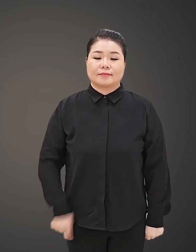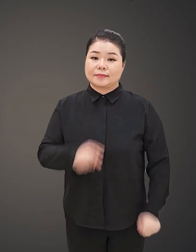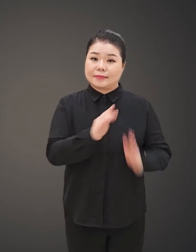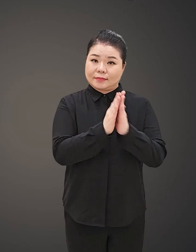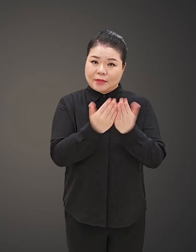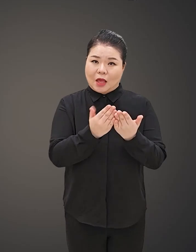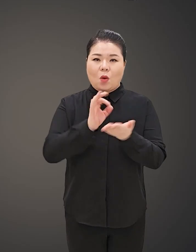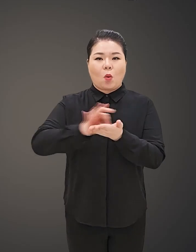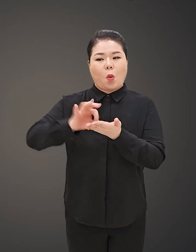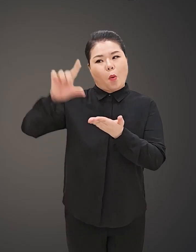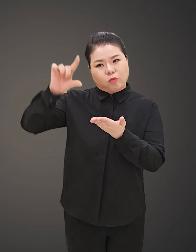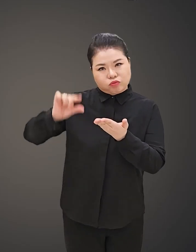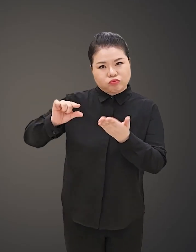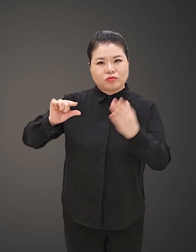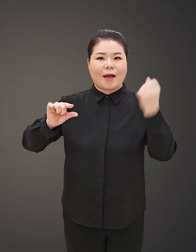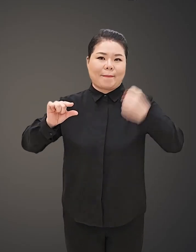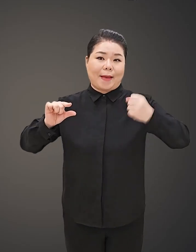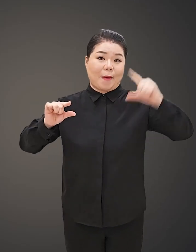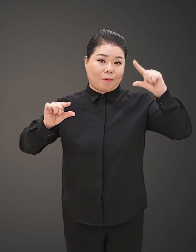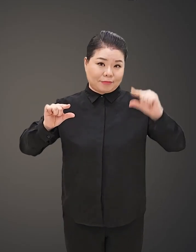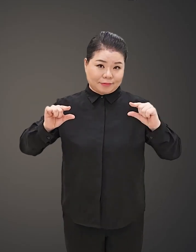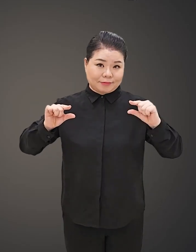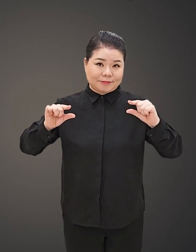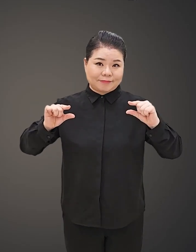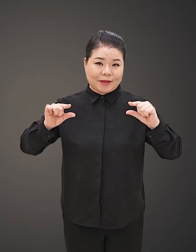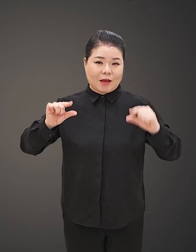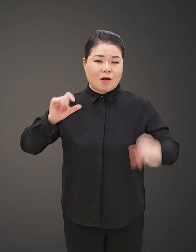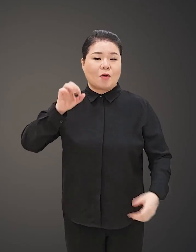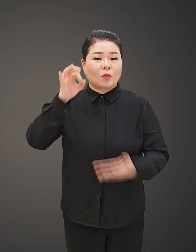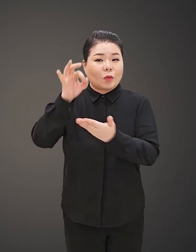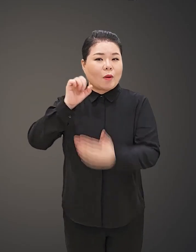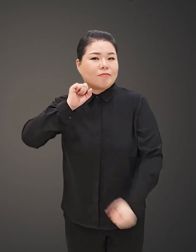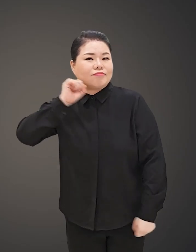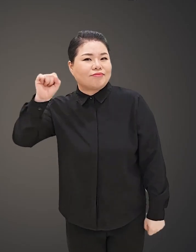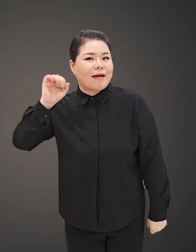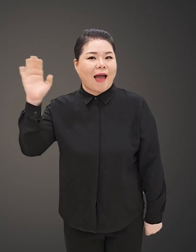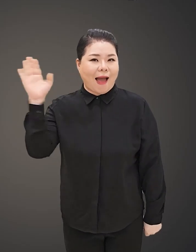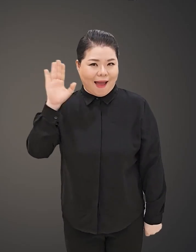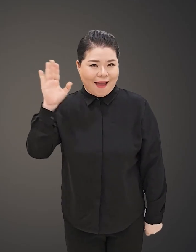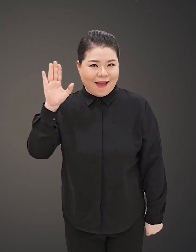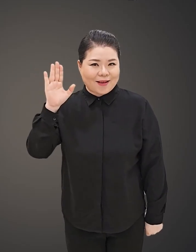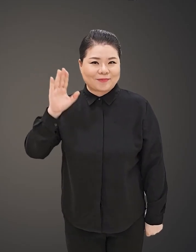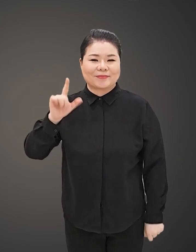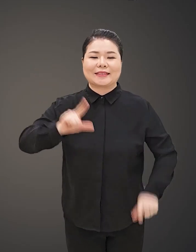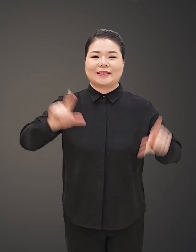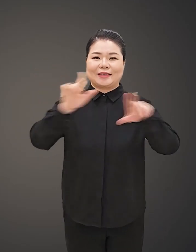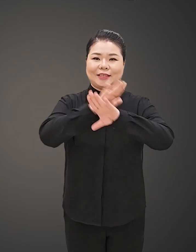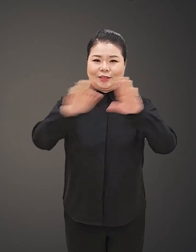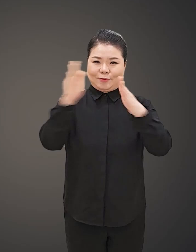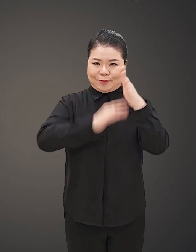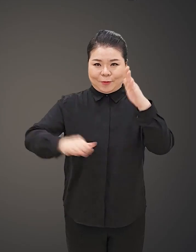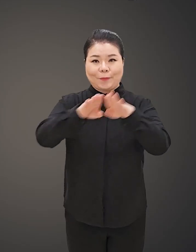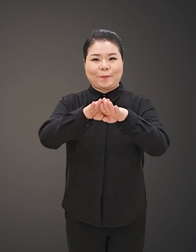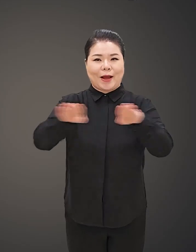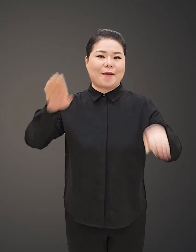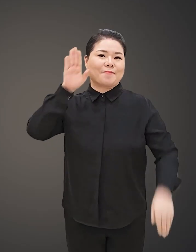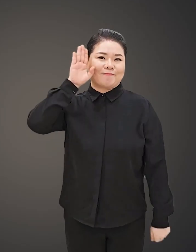녹색 성장 말고 기후정의에서는 소비를 줄여 생산을 줄이는, 더 이상 자본에 끌려가지